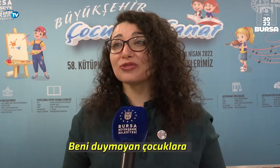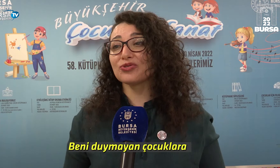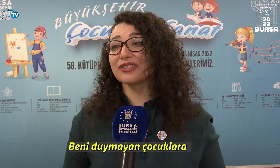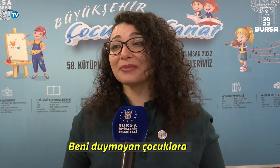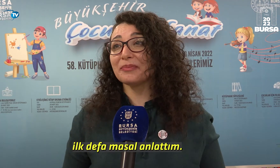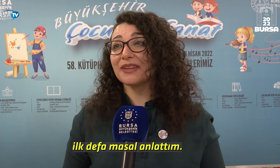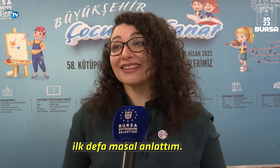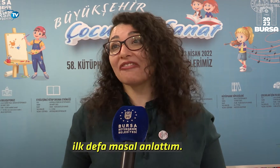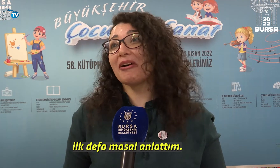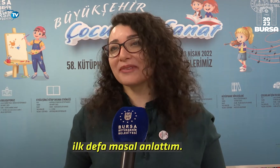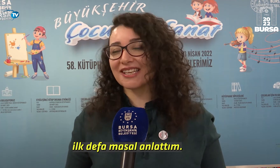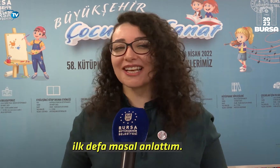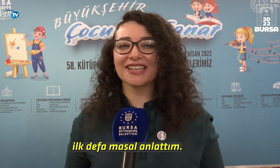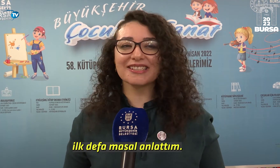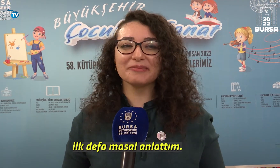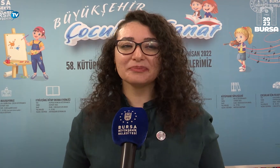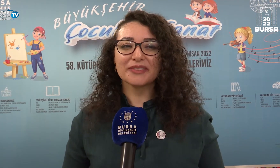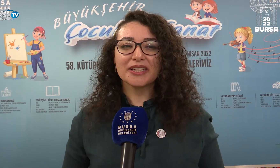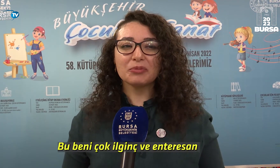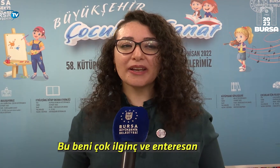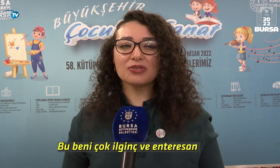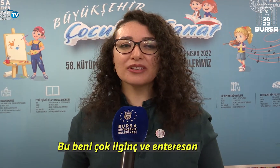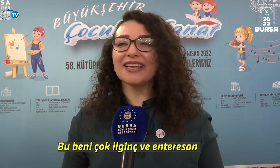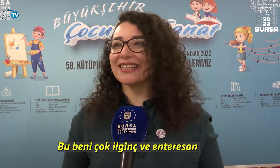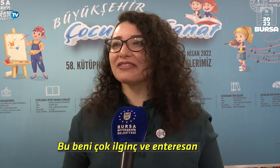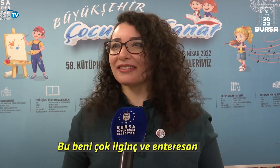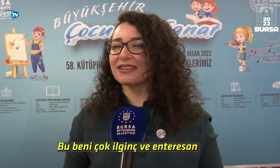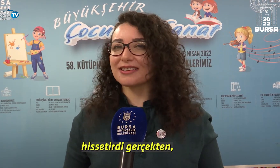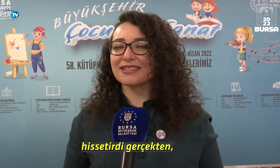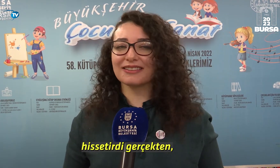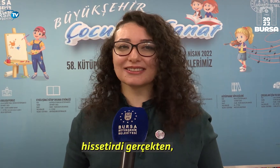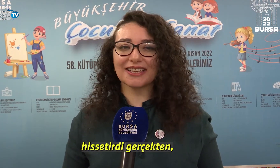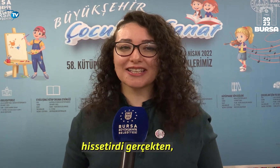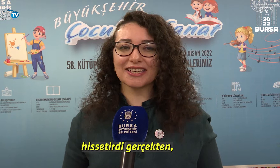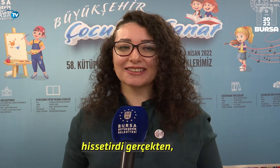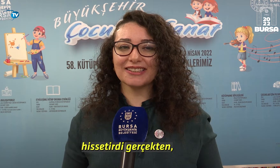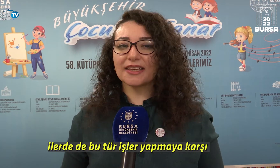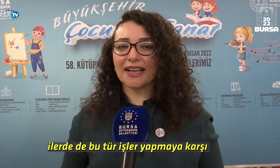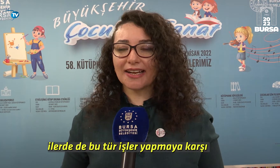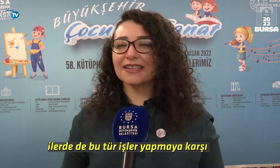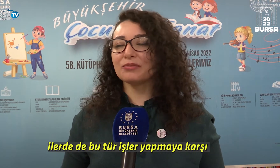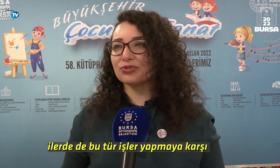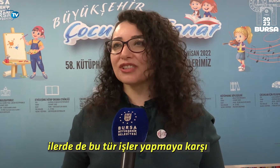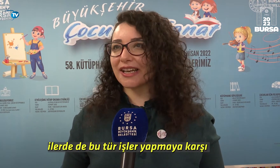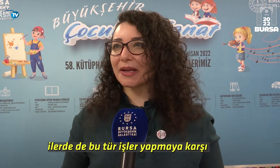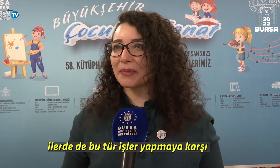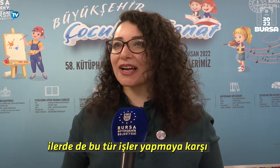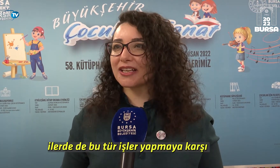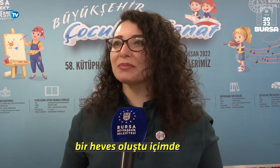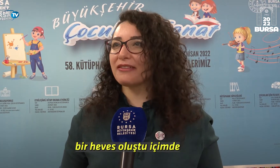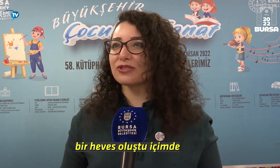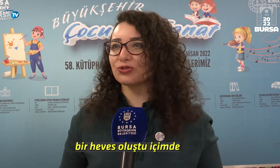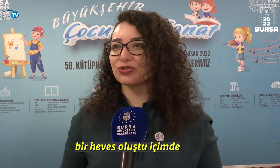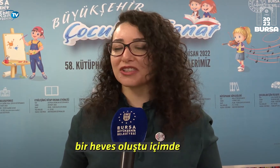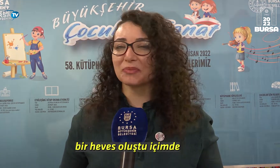beni duymayan çocuklara ilk defa masal anlattım. Bu beni çok ilginç ve enteresan hissettirdi gerçekten. İleride de bu tür işler yapmaya